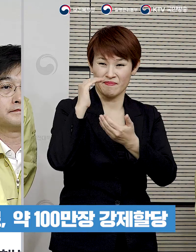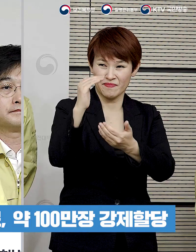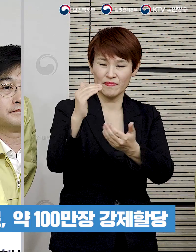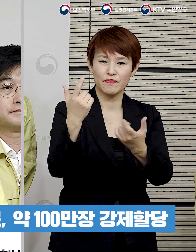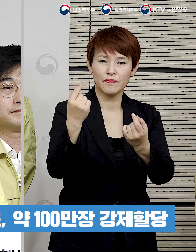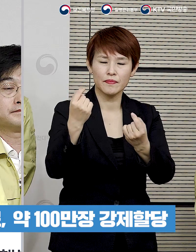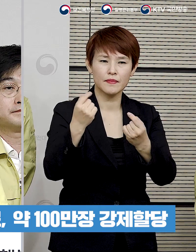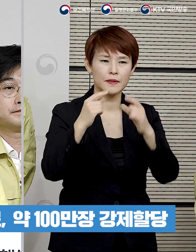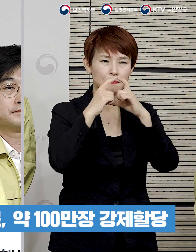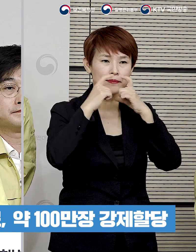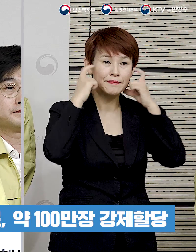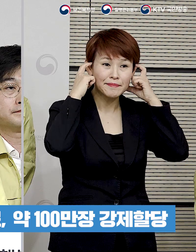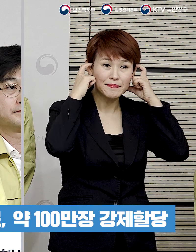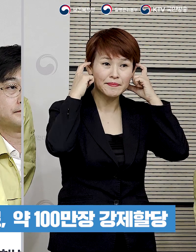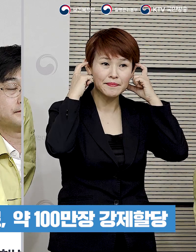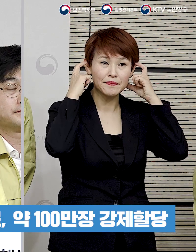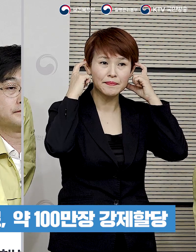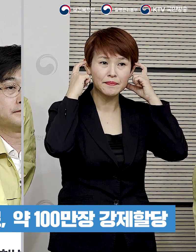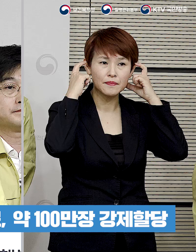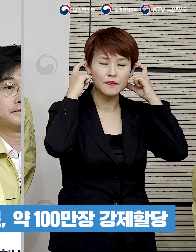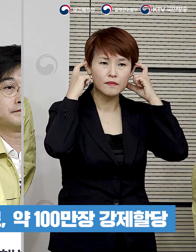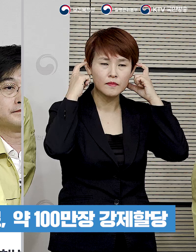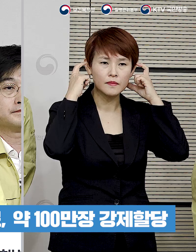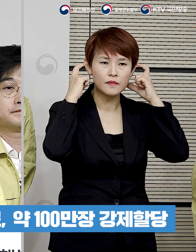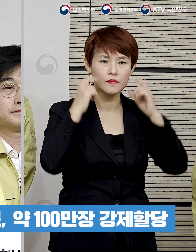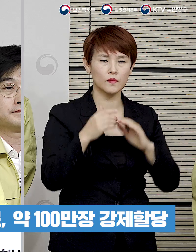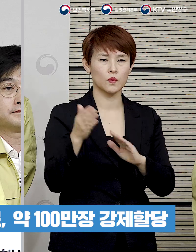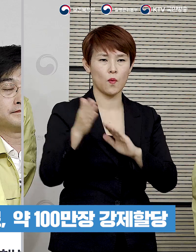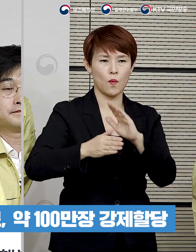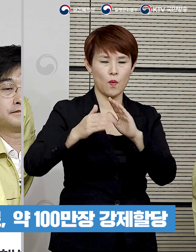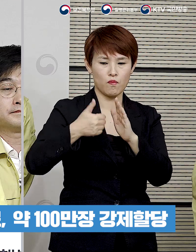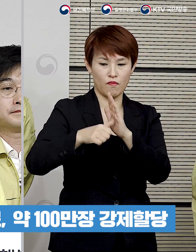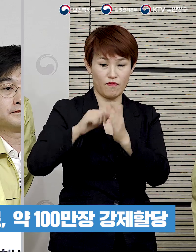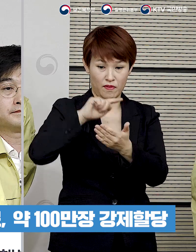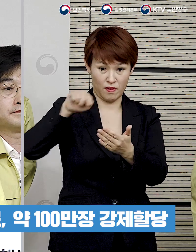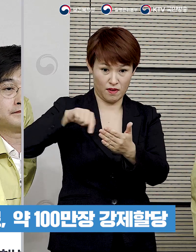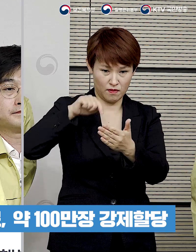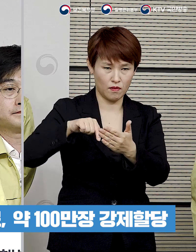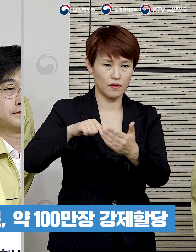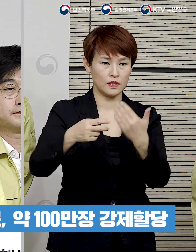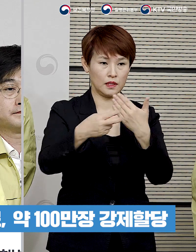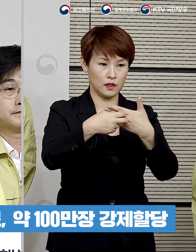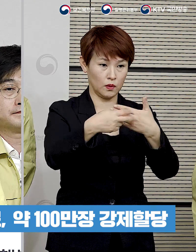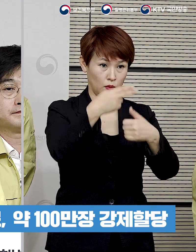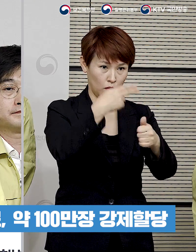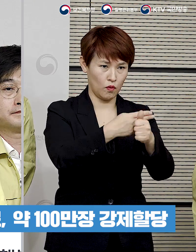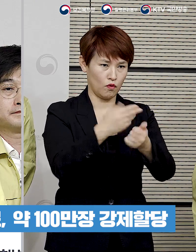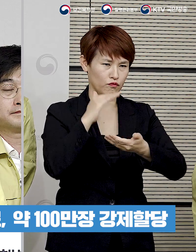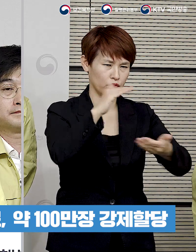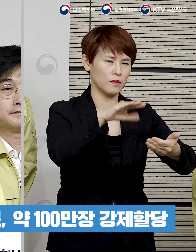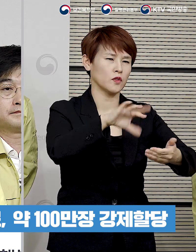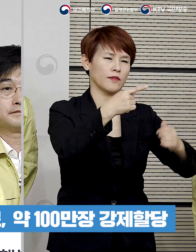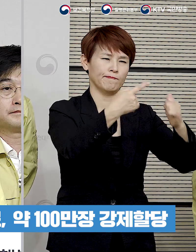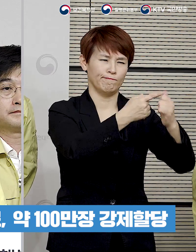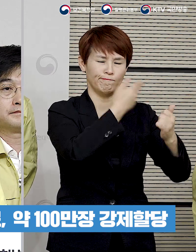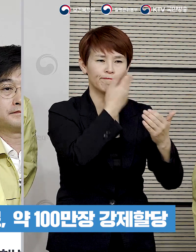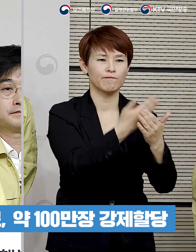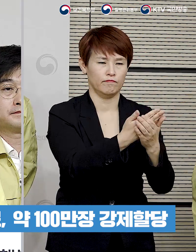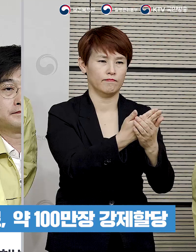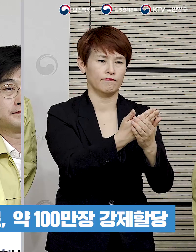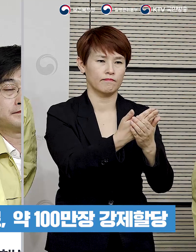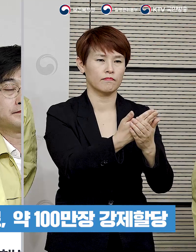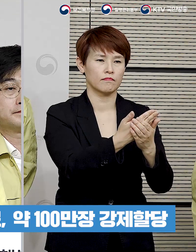앞쪽에서 설명드린 것처럼 저희가 이제 크게 보면 마스크 같은 경우는 공적 구매 물품 중에서 의료진들에게 들어가는 걸 1순위로